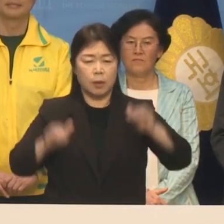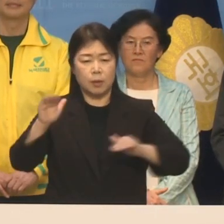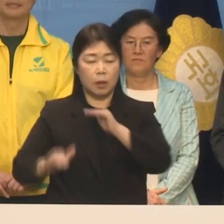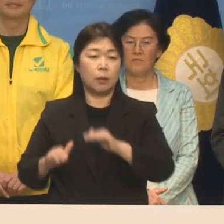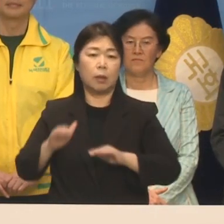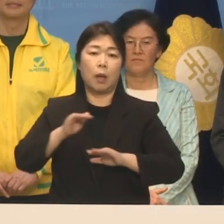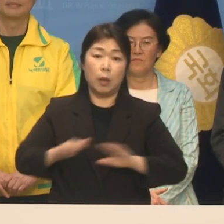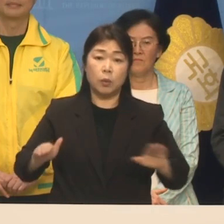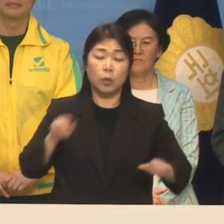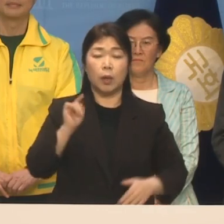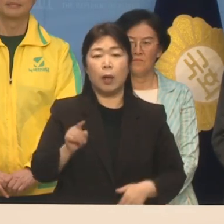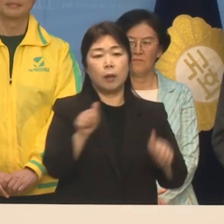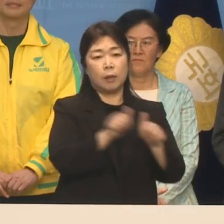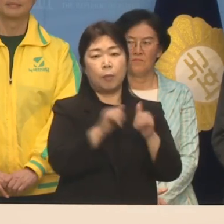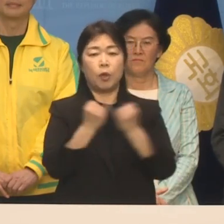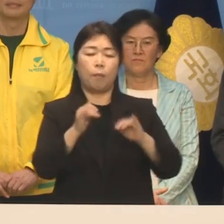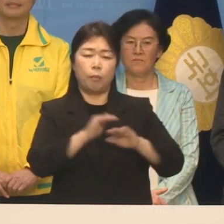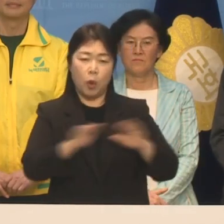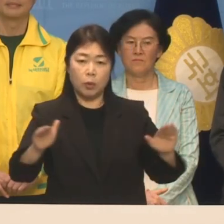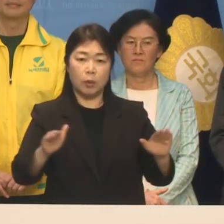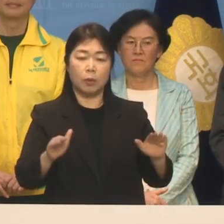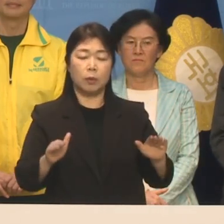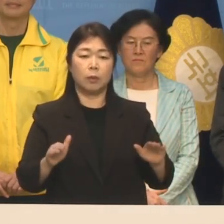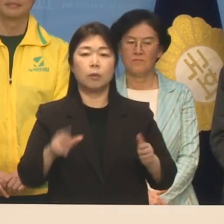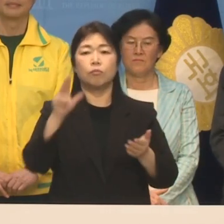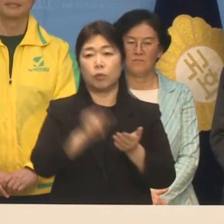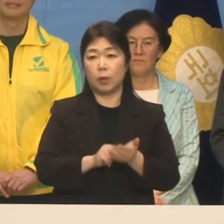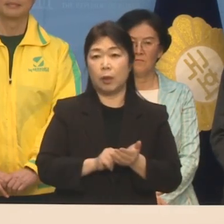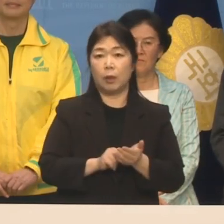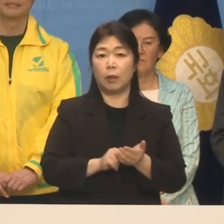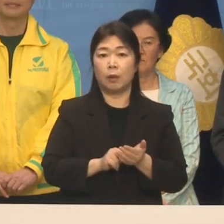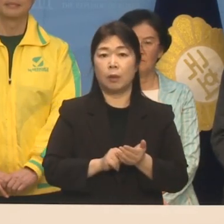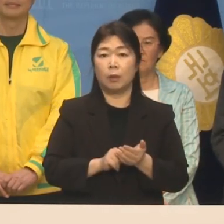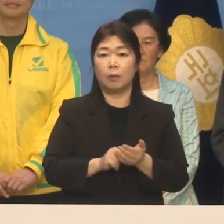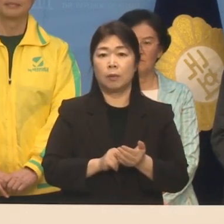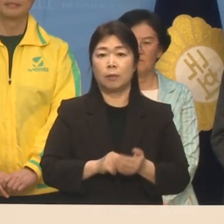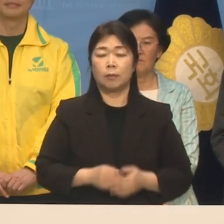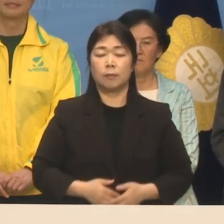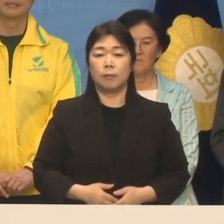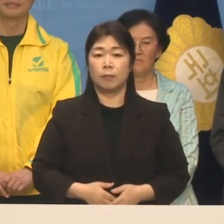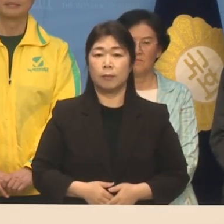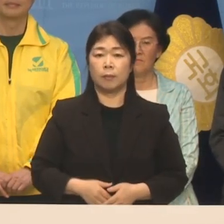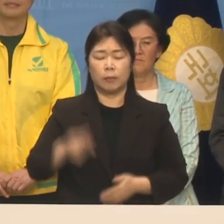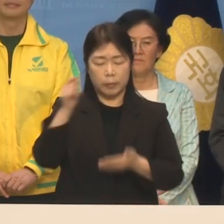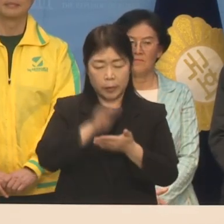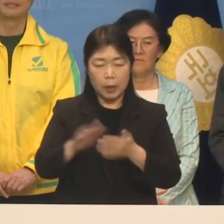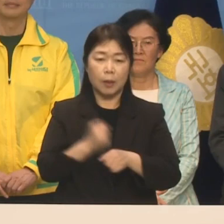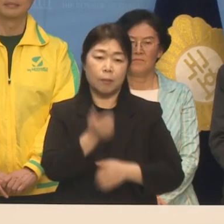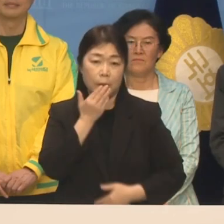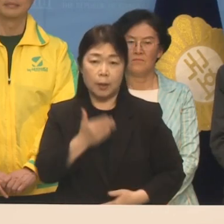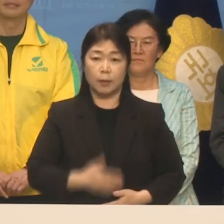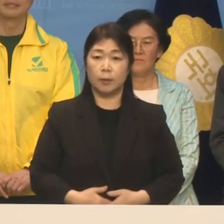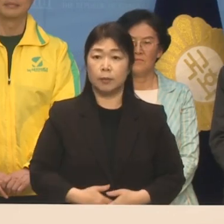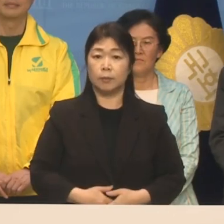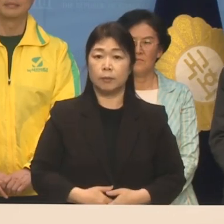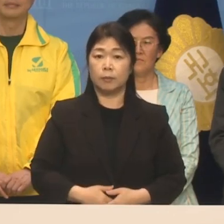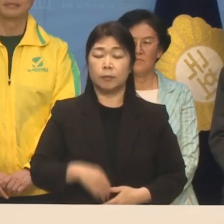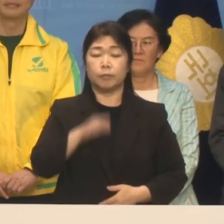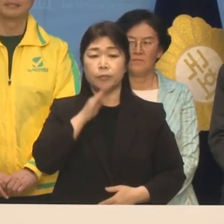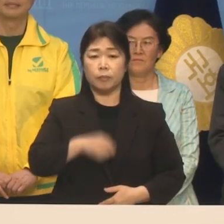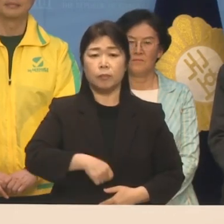위한 길이고 그것이 우리가 원하는 정의로운 세상이라고 하는 정의로운